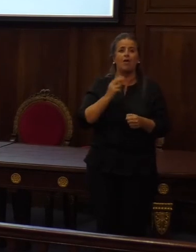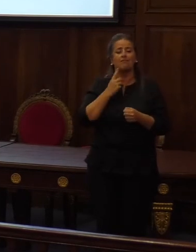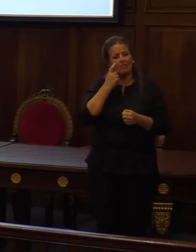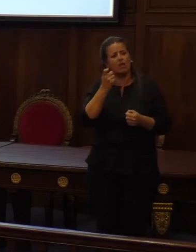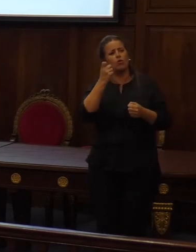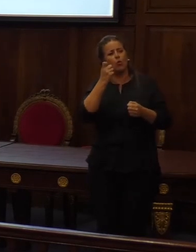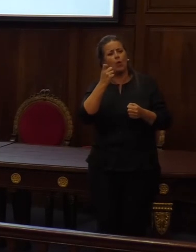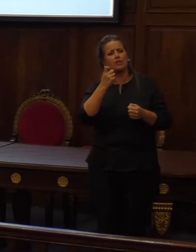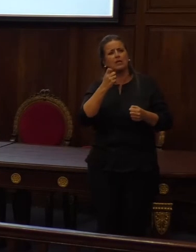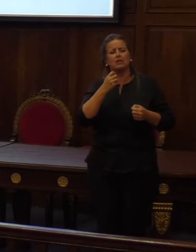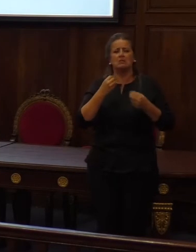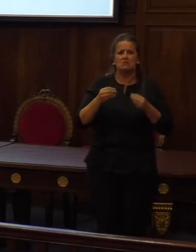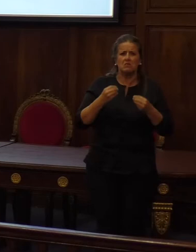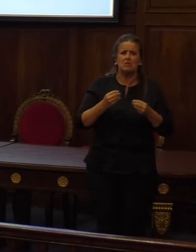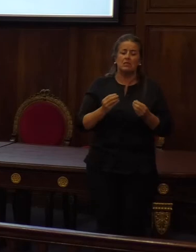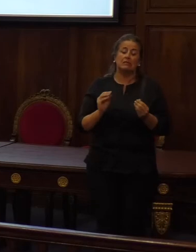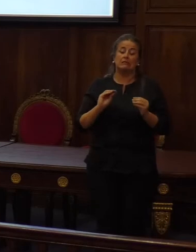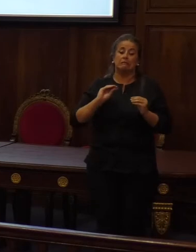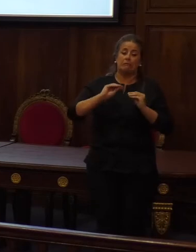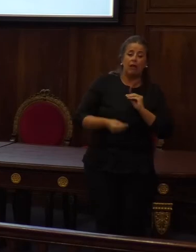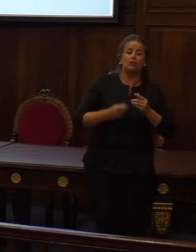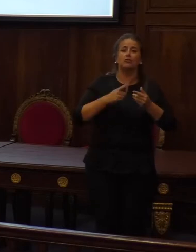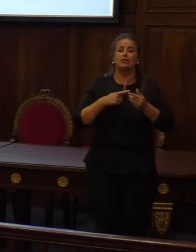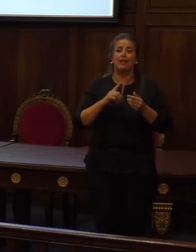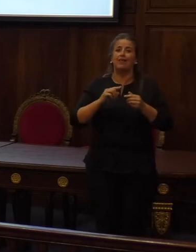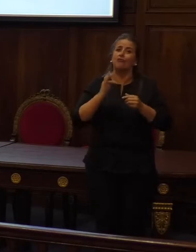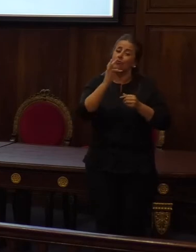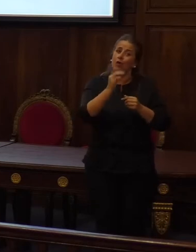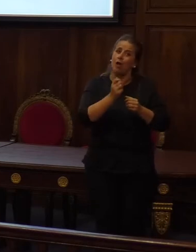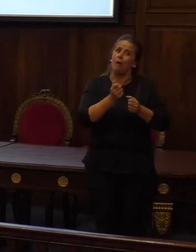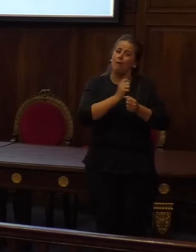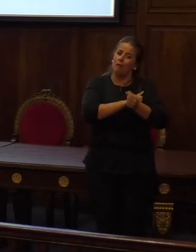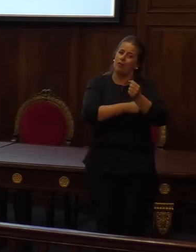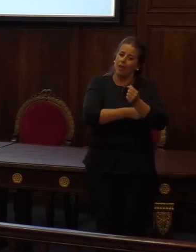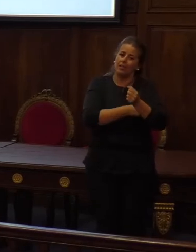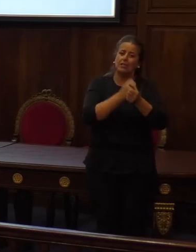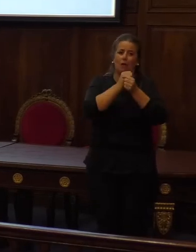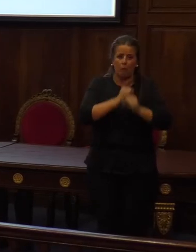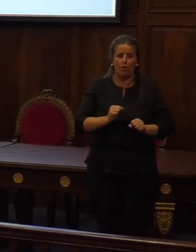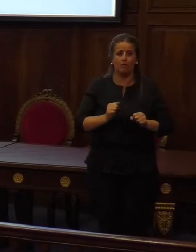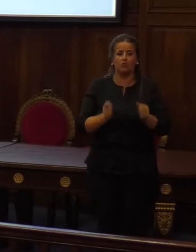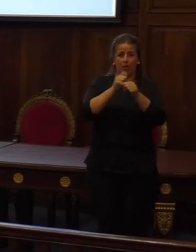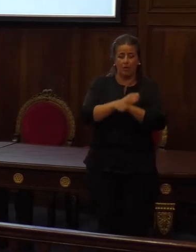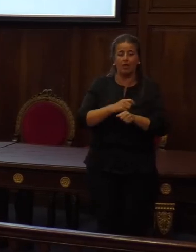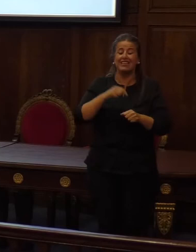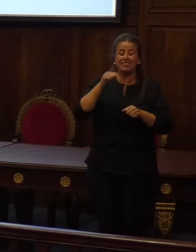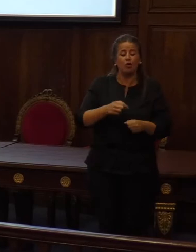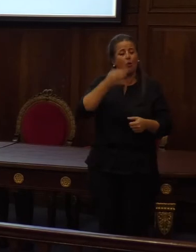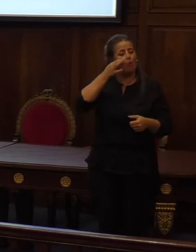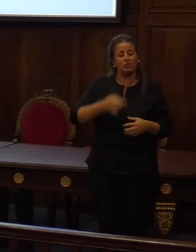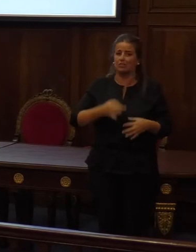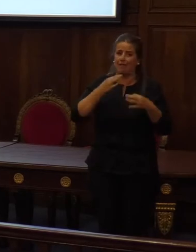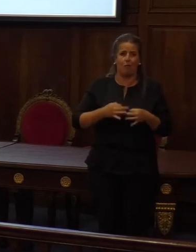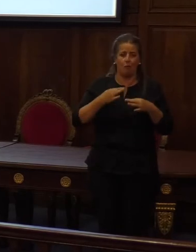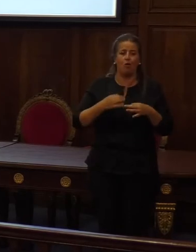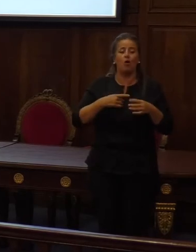ir construyendo nuestras futuras fortalezas, en donde la Facultad de Psicología tiene, estoy seguro hoy, un camino que recorrer, un camino donde